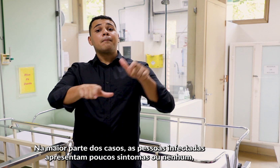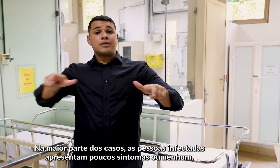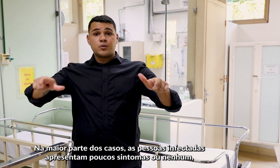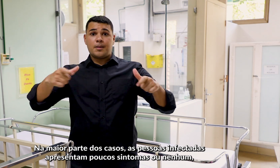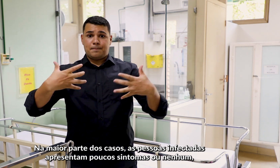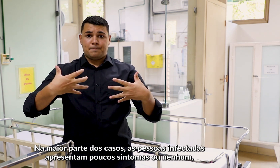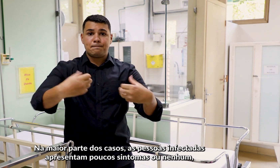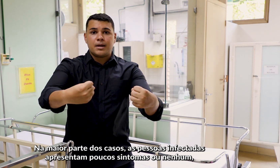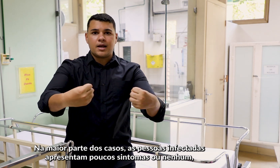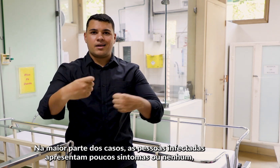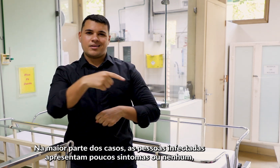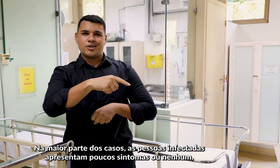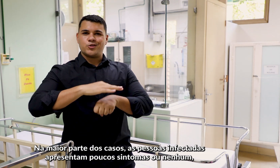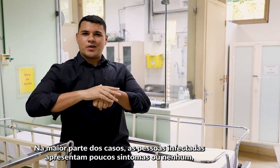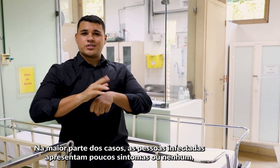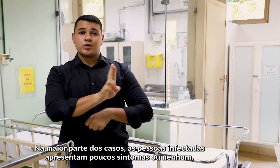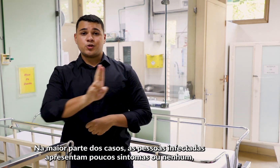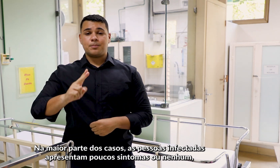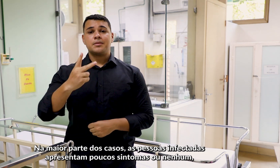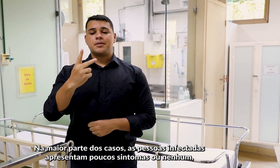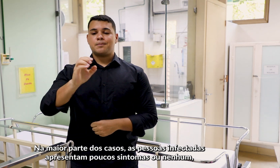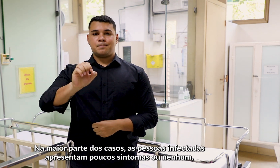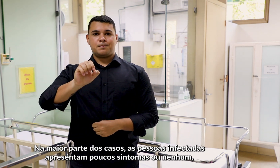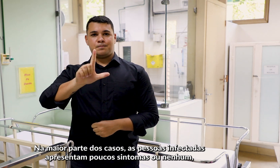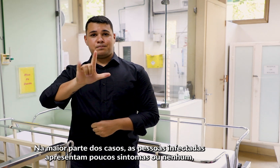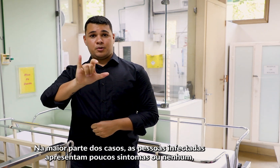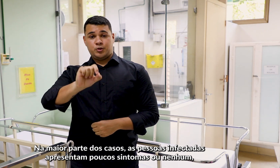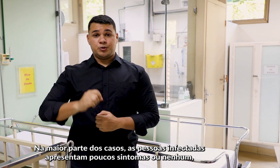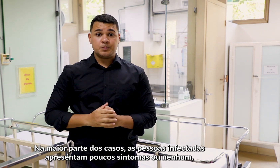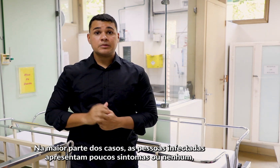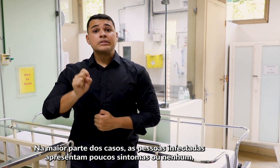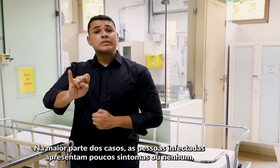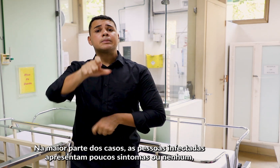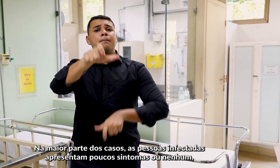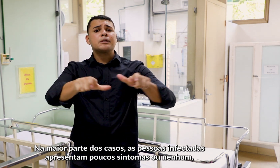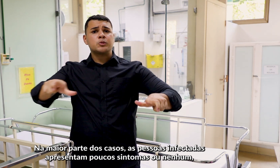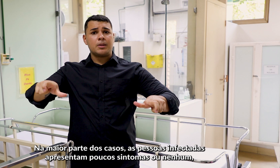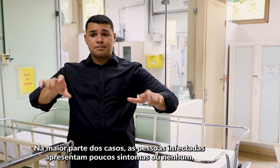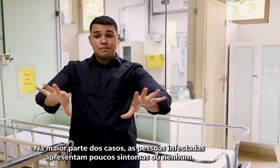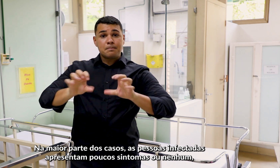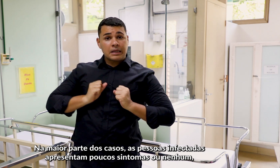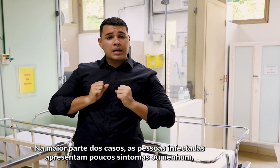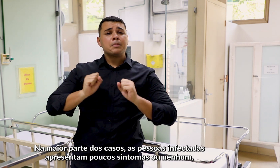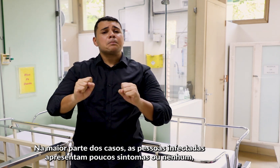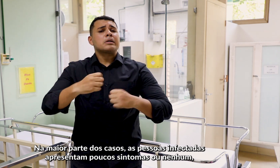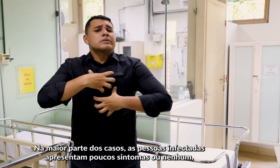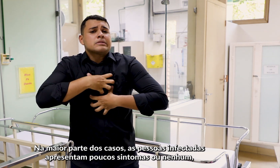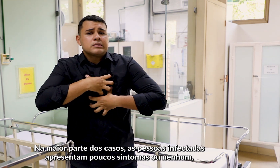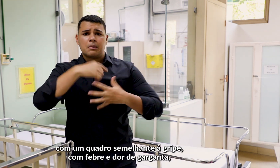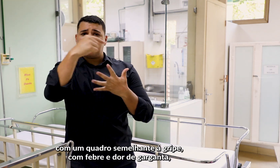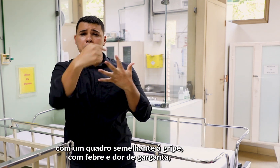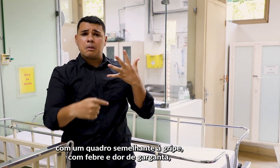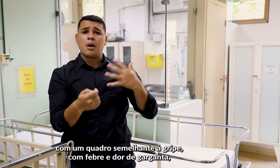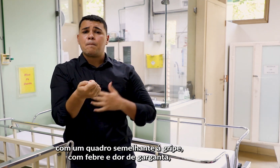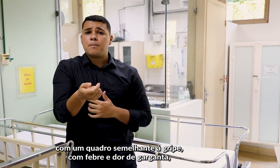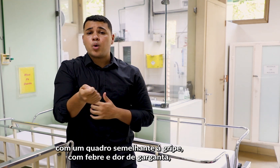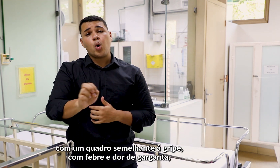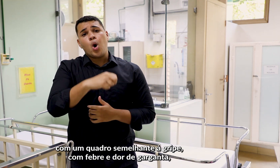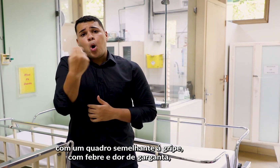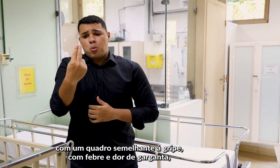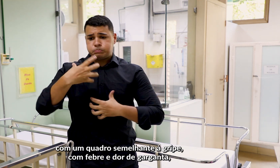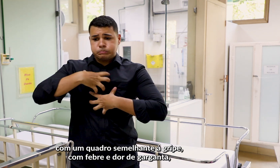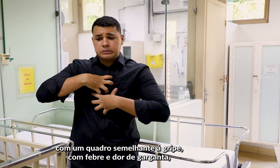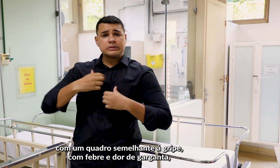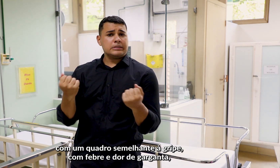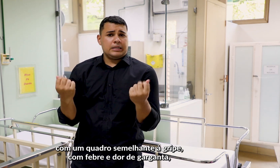Na maior parte dos casos, as pessoas infectadas apresentam poucos sintomas ou nenhum, com um quadro